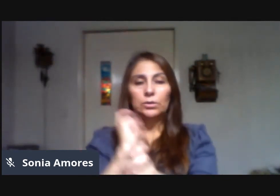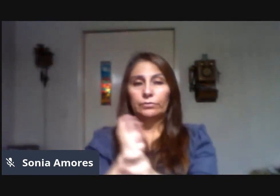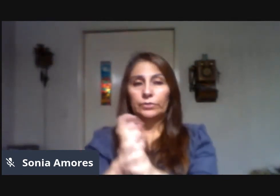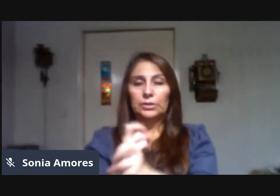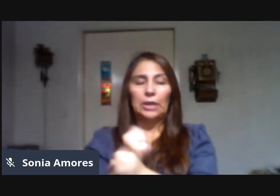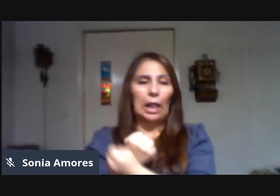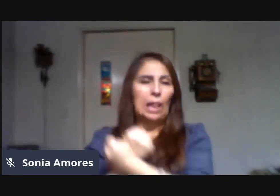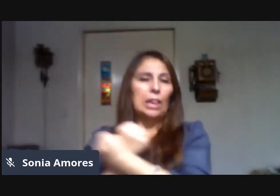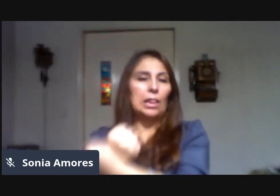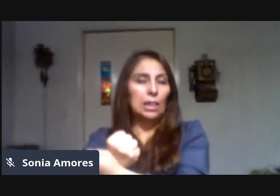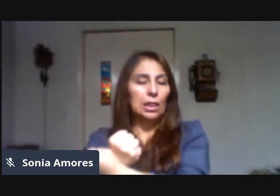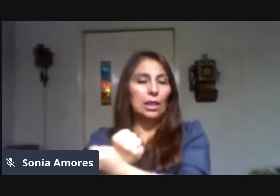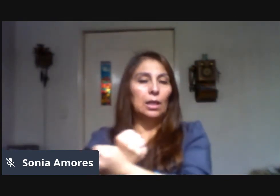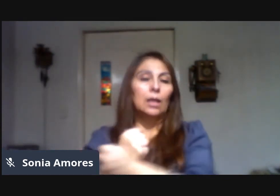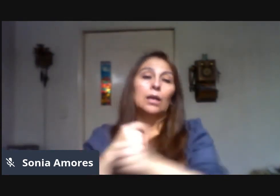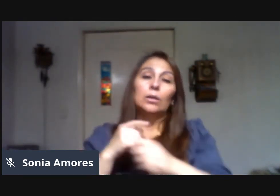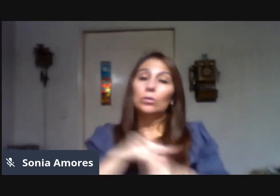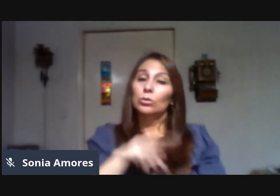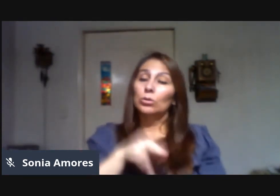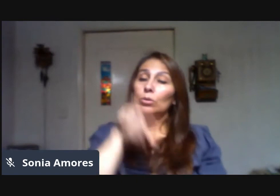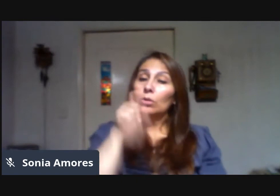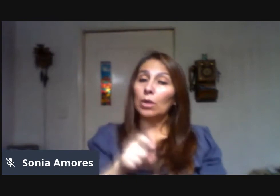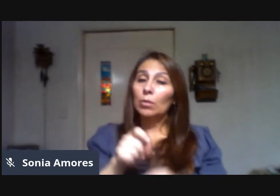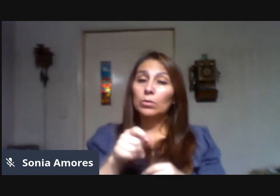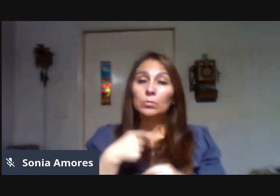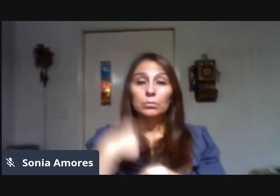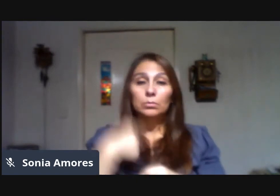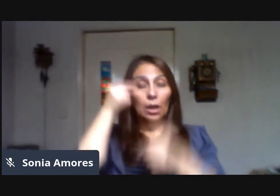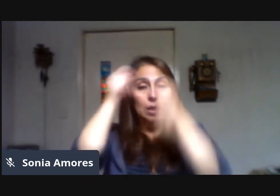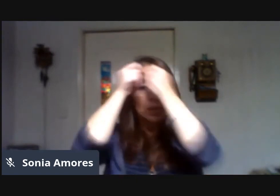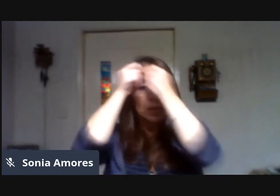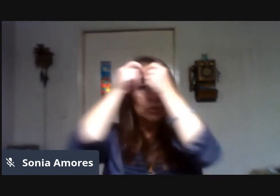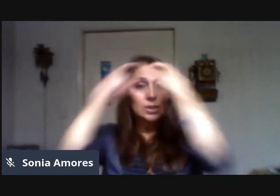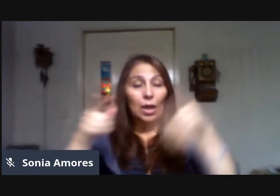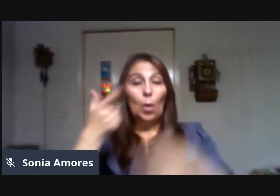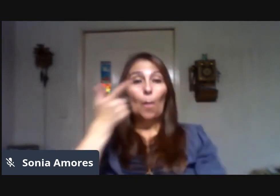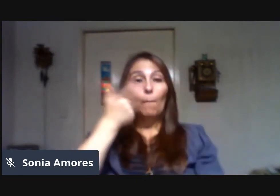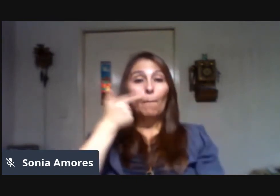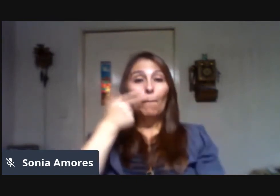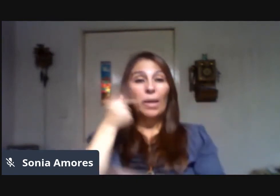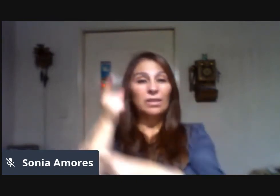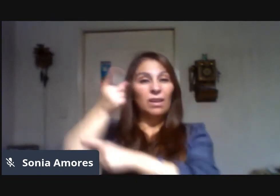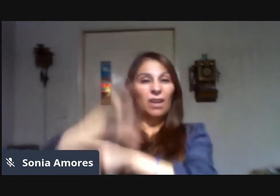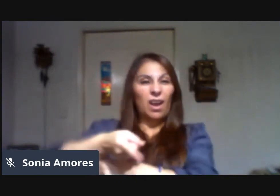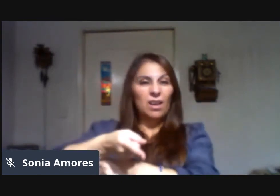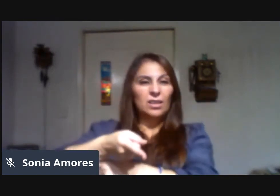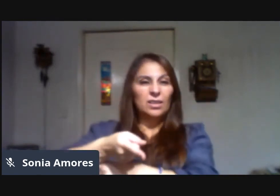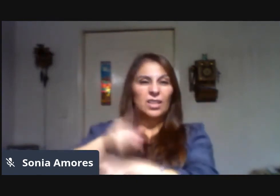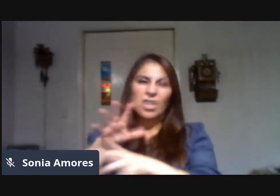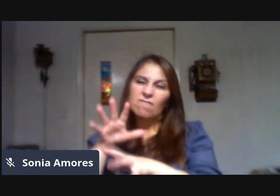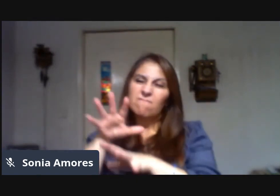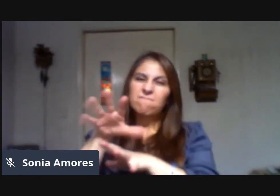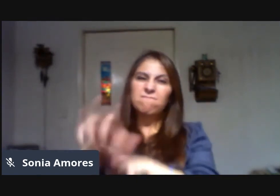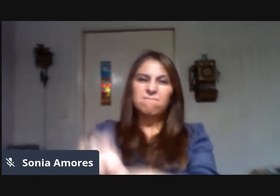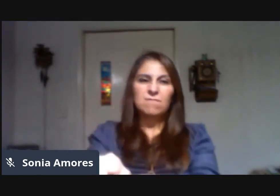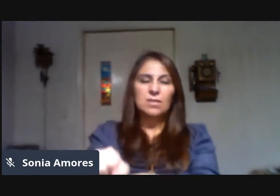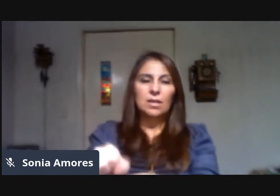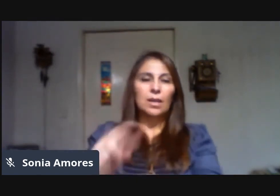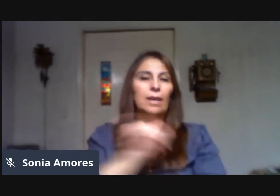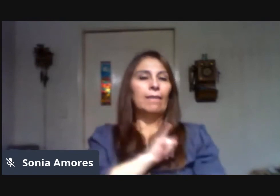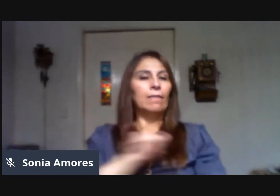deberíamos tener en cuenta que es un estado profundamente patriarcal, caníbal, individualista, y ahí está, digamos,